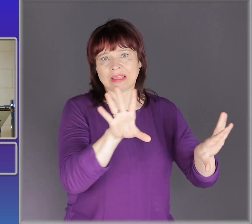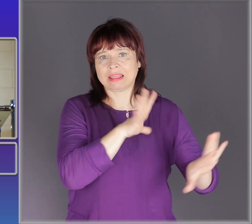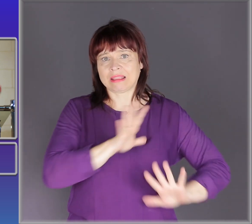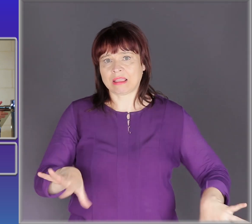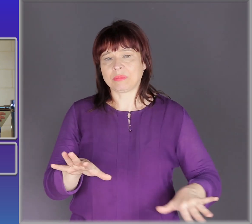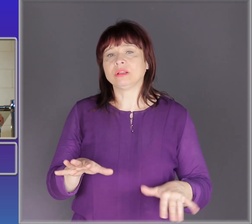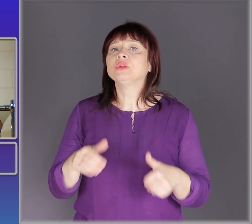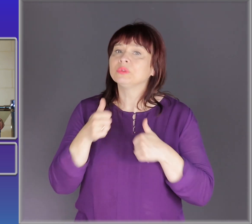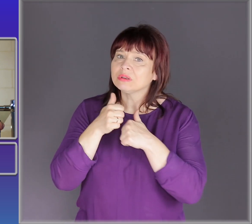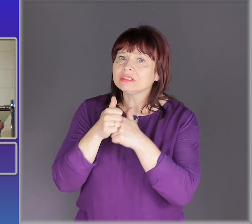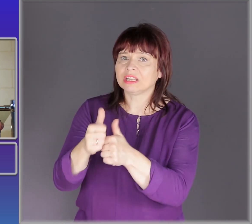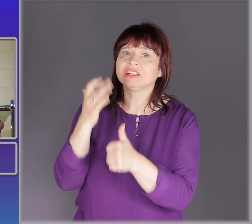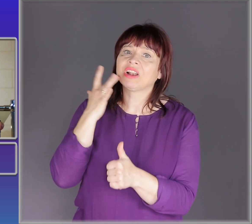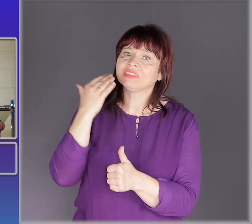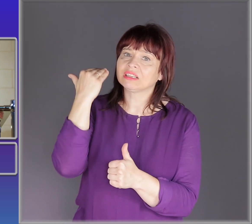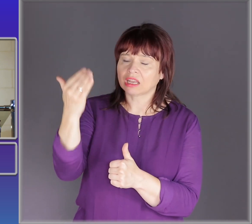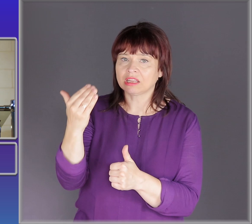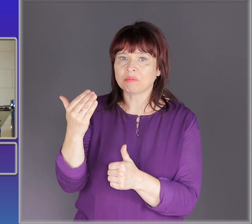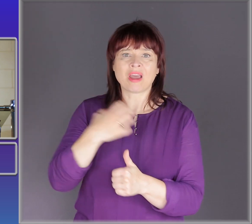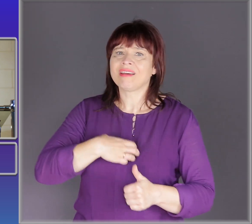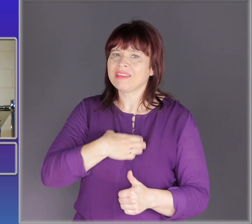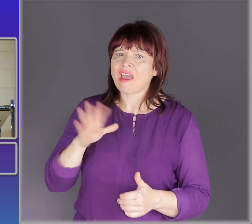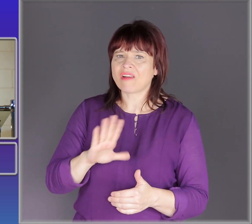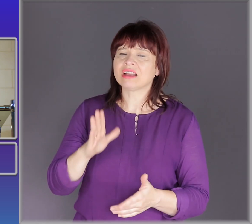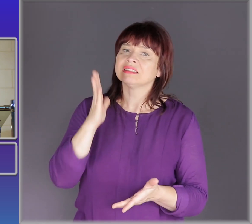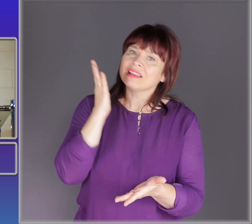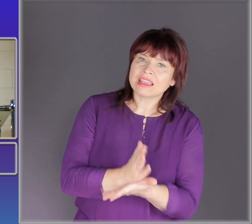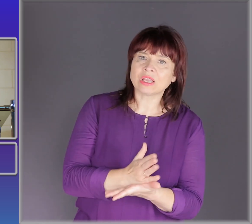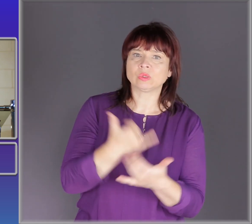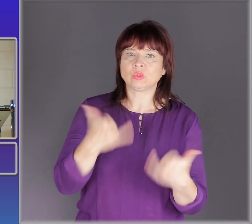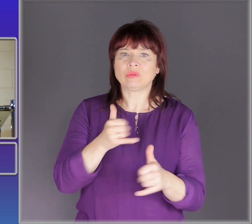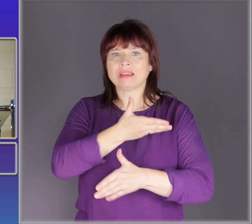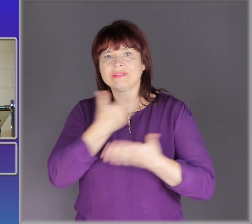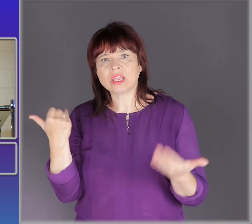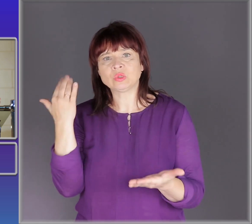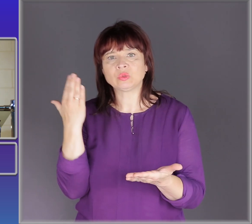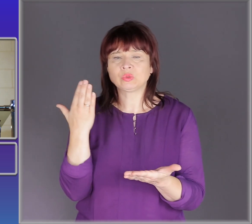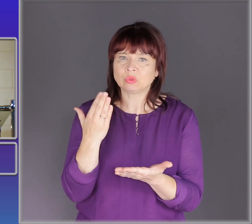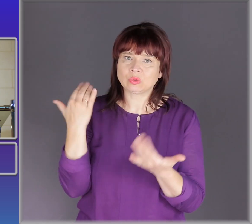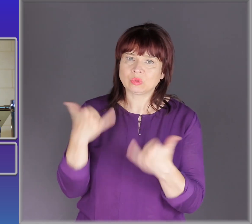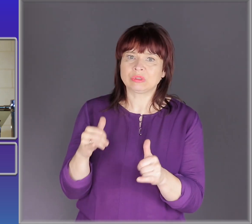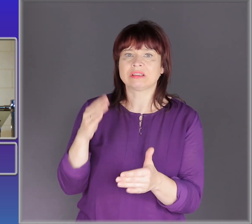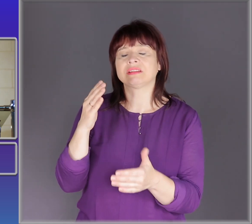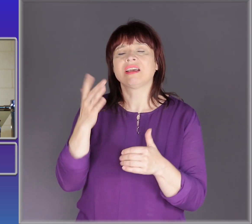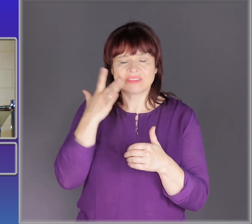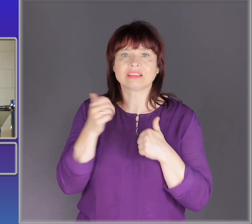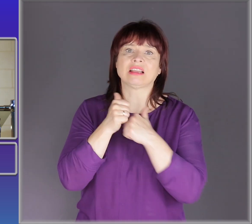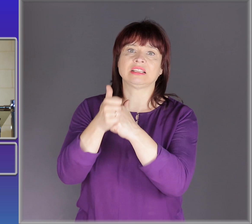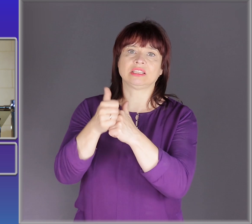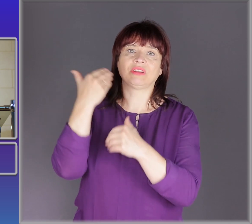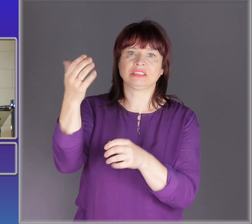когда не происходит ни какое чудо чтобы мы отличая ложные чудеса от истинных чудес и